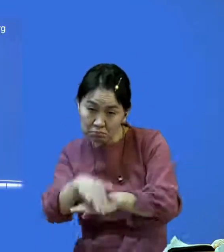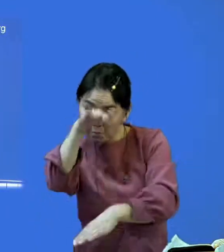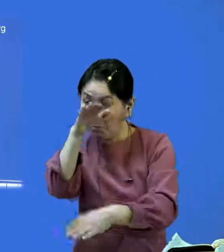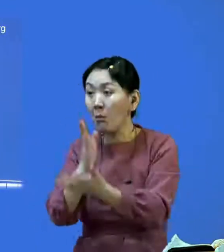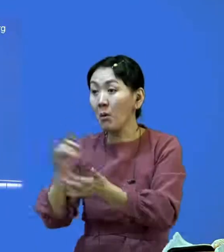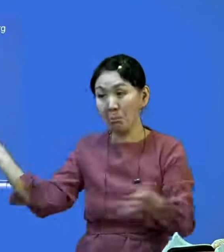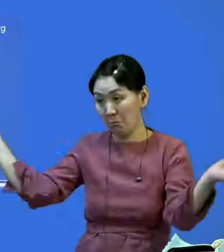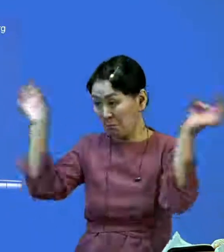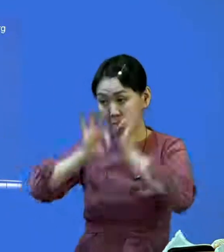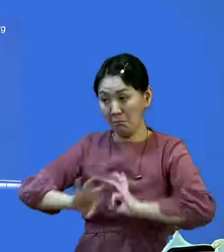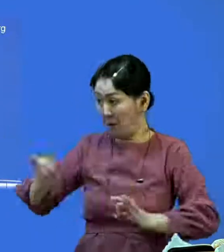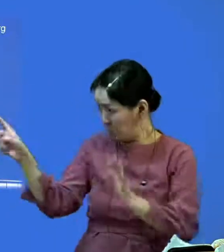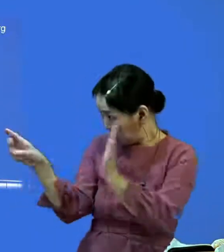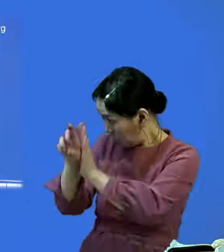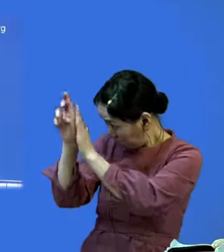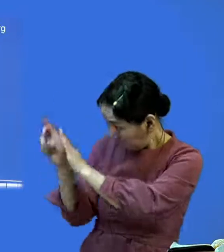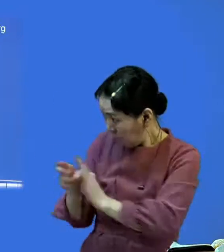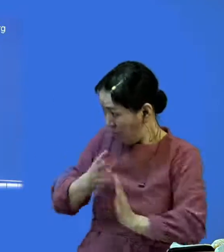юм аа.